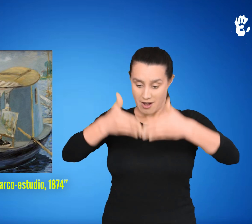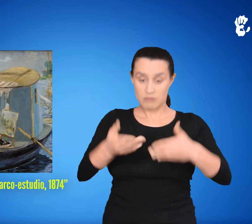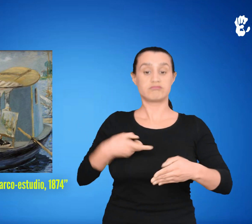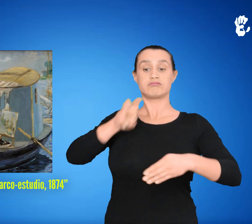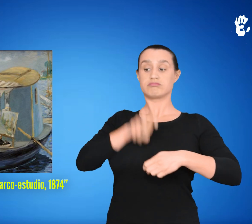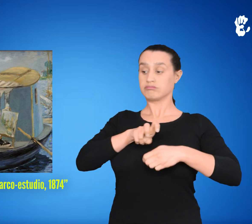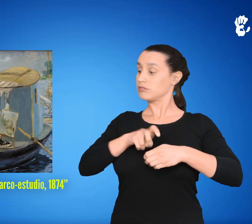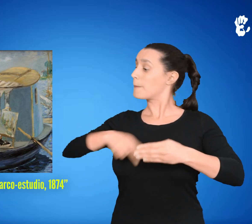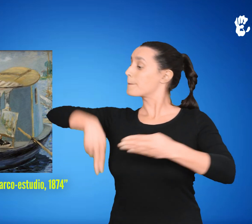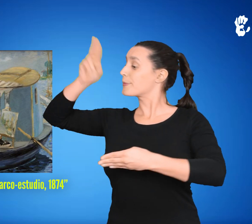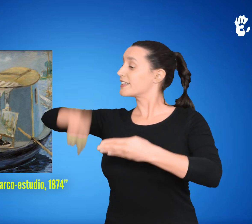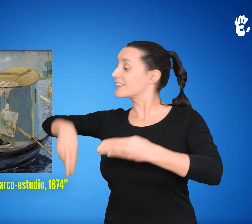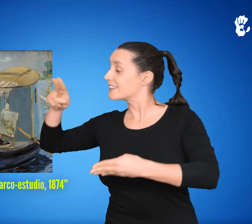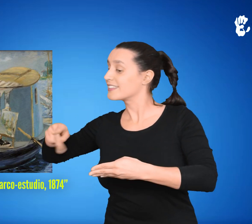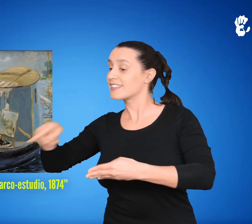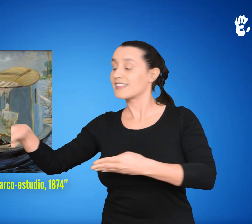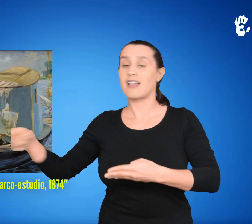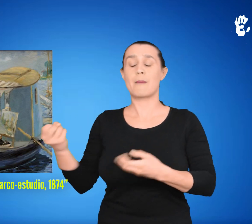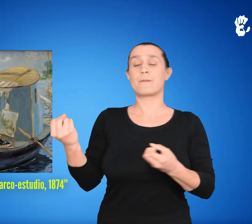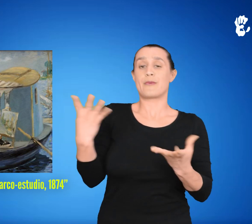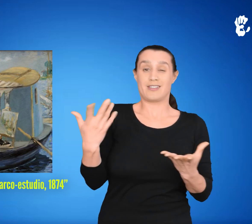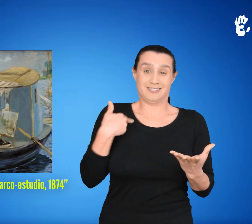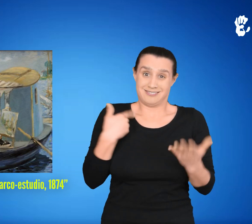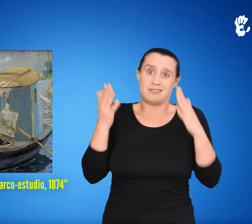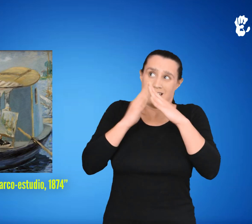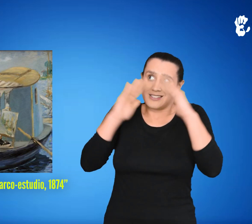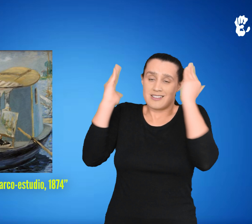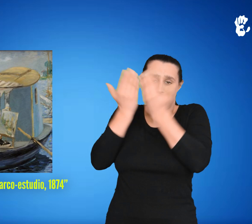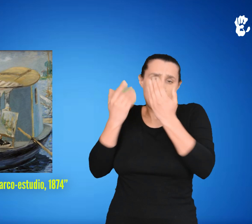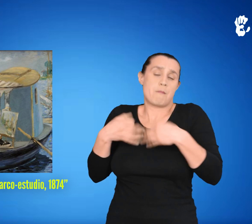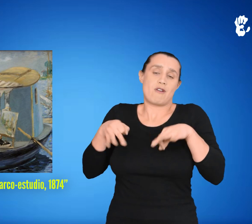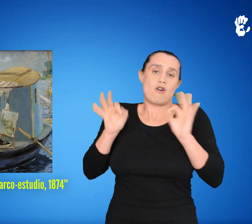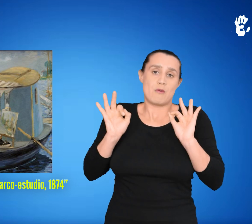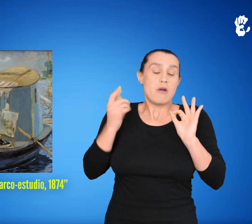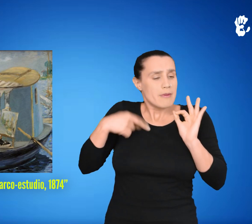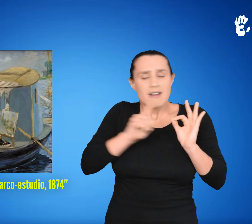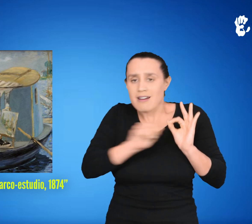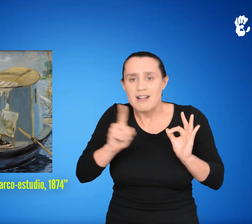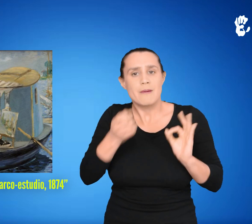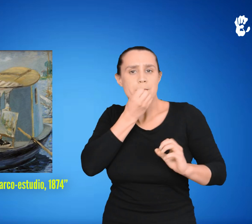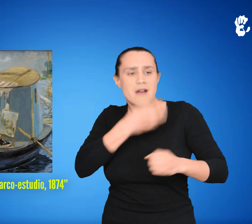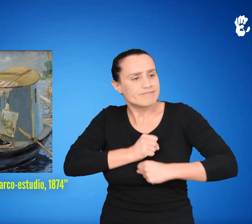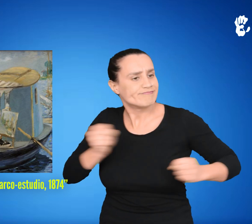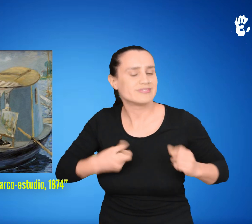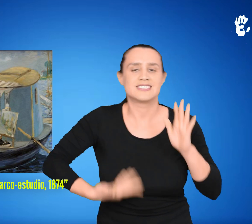solo exigía un cambio de costumbres y un menosprecio de la comodidad sino que conducía a nuevos procedimientos